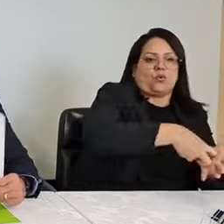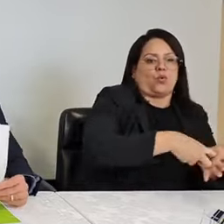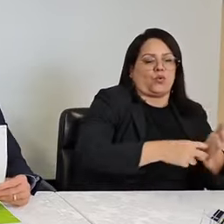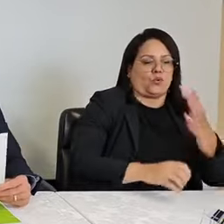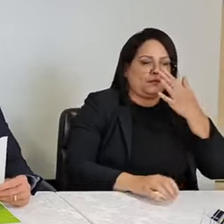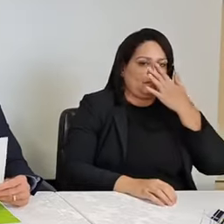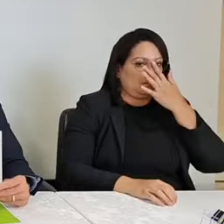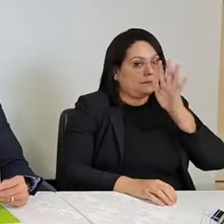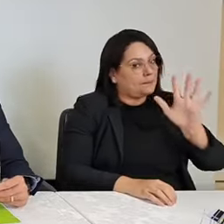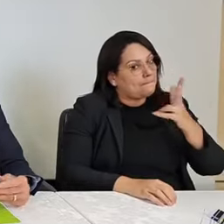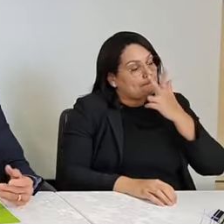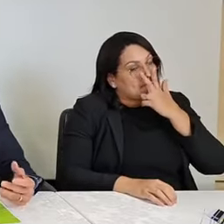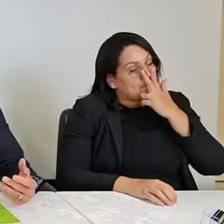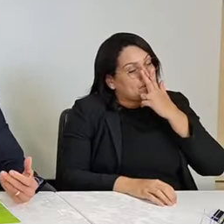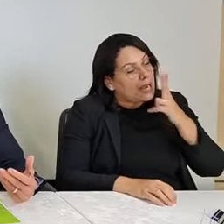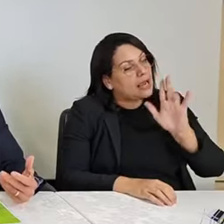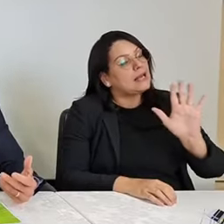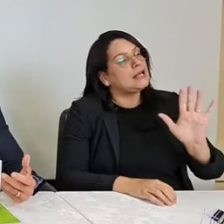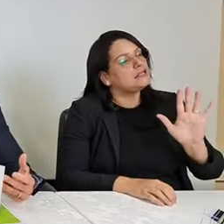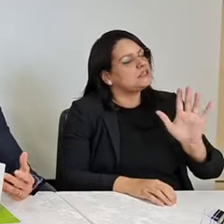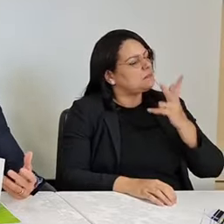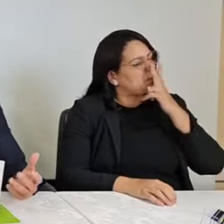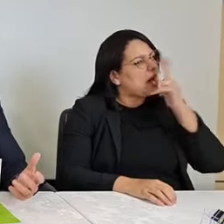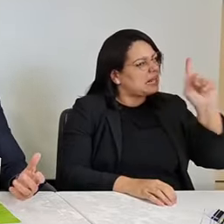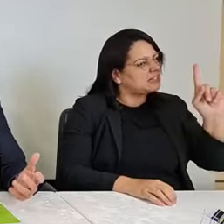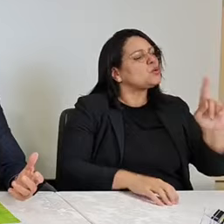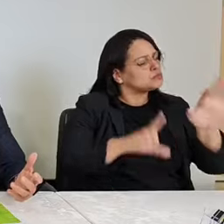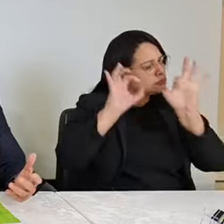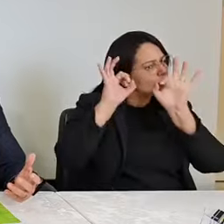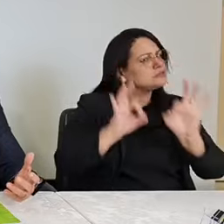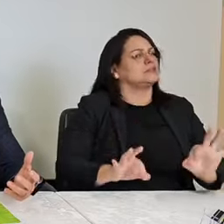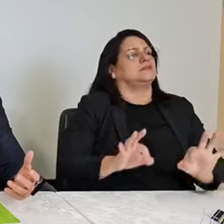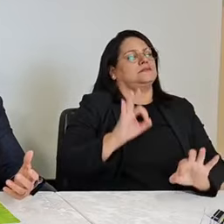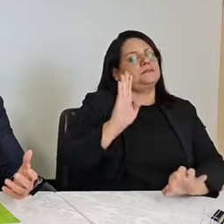Parece, né? Parece não. Eu tenho certeza que o BNDES